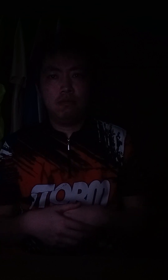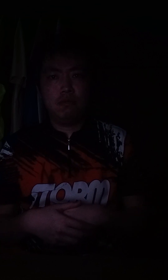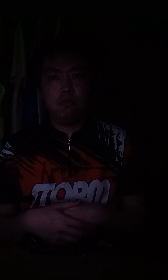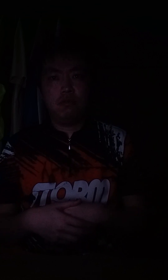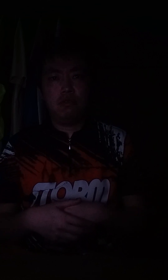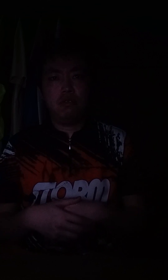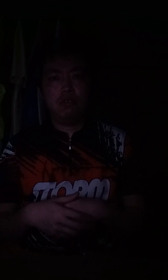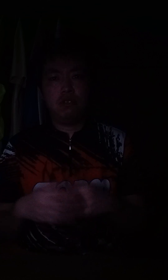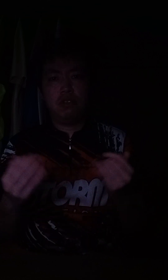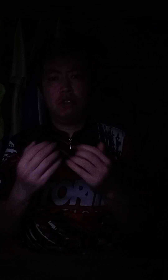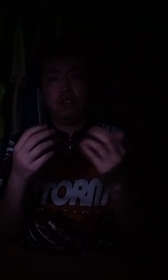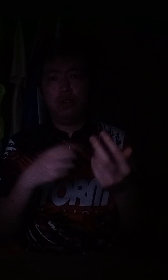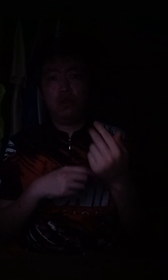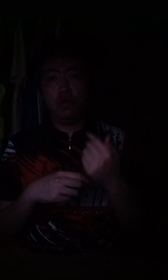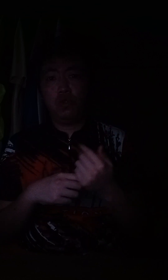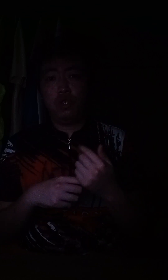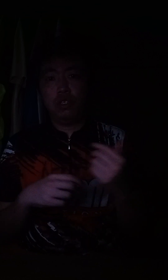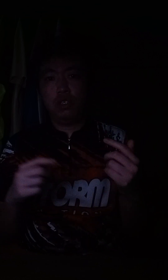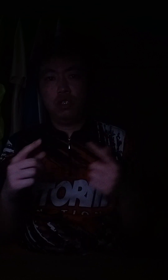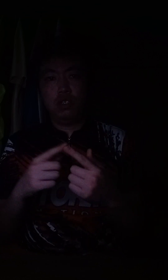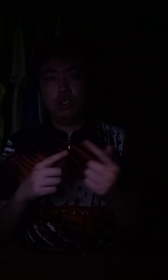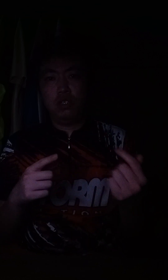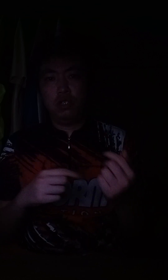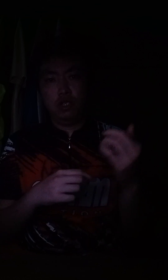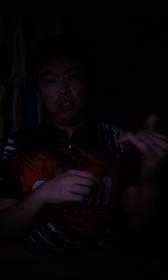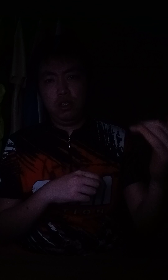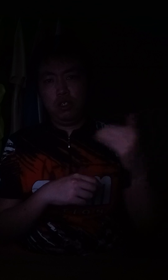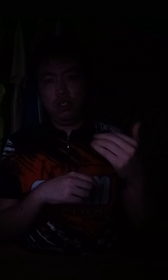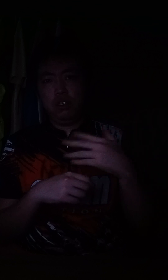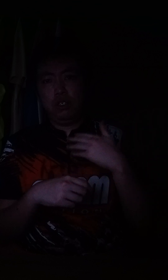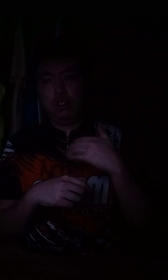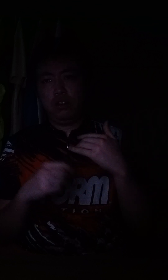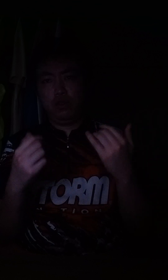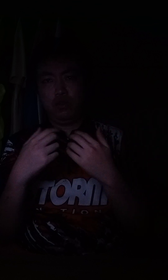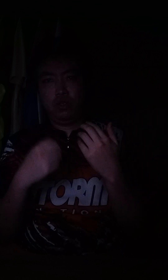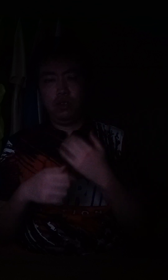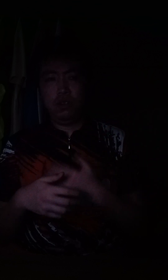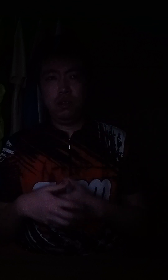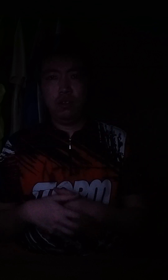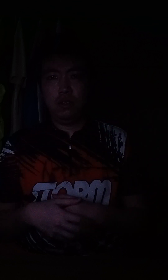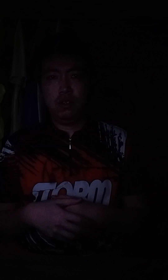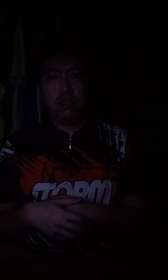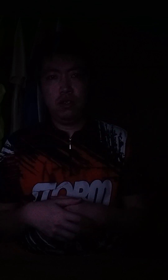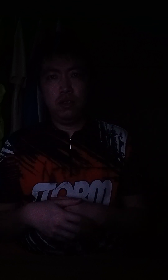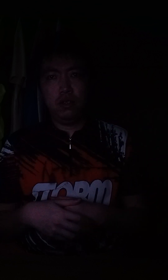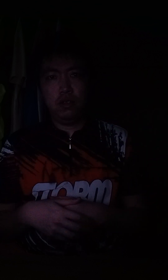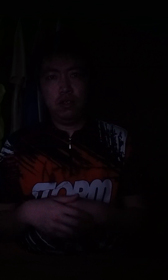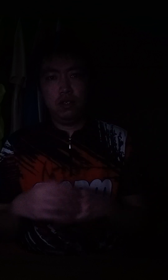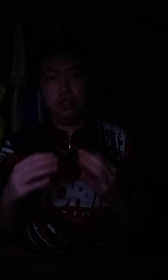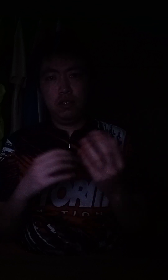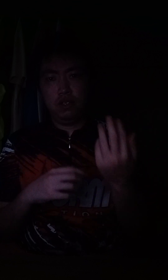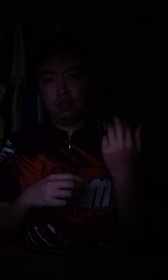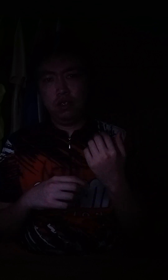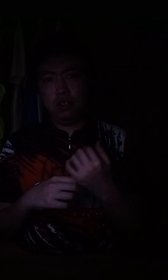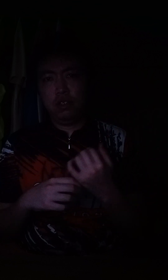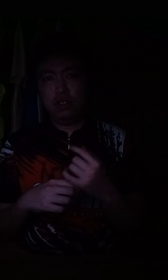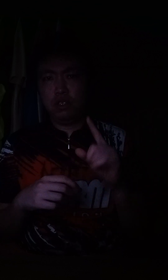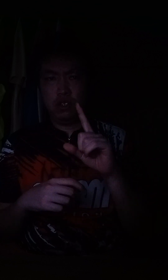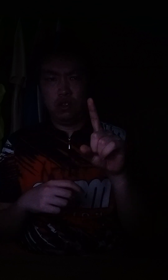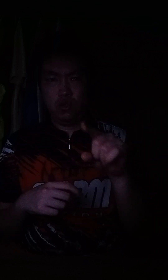그럼 이제 학교에서 전화 오면 이제 학교에서 저한테 전화 오죠. 학교를 안 왔다고 하지. 전화기도 꺼져